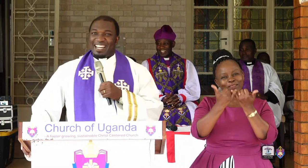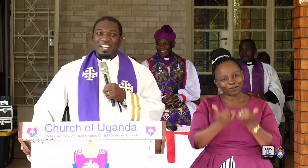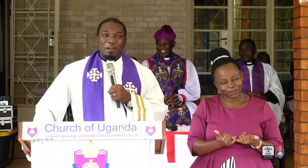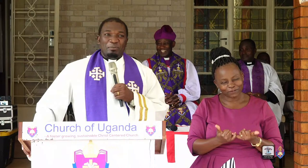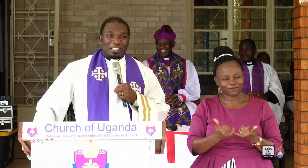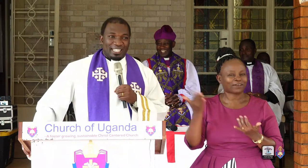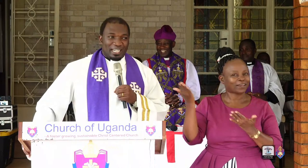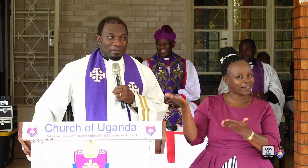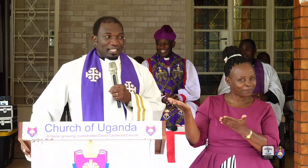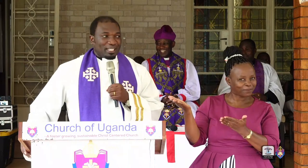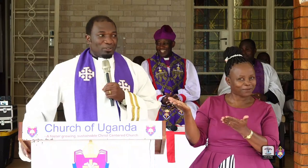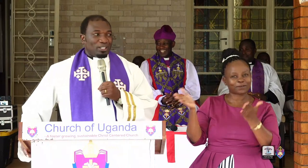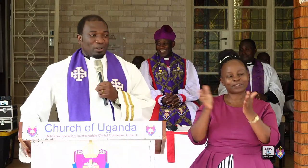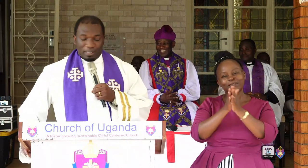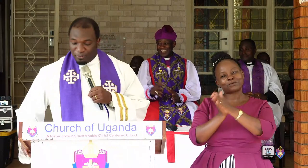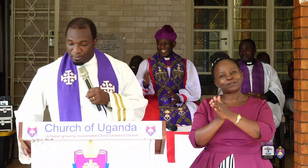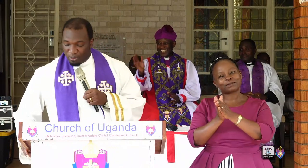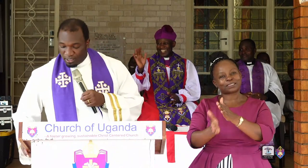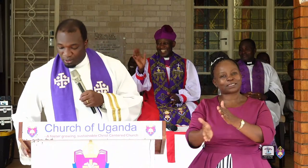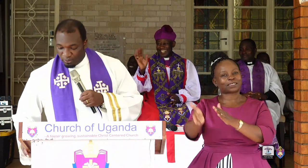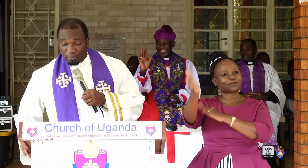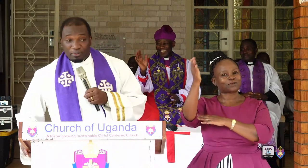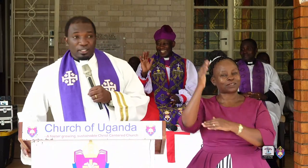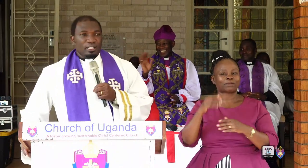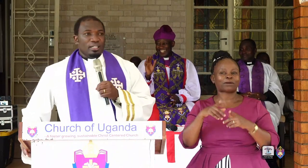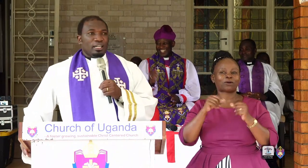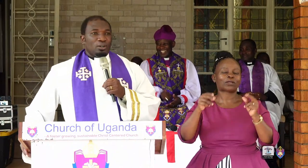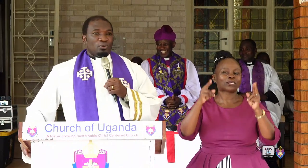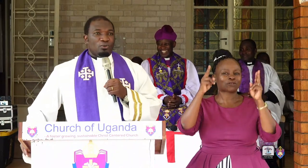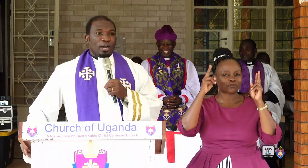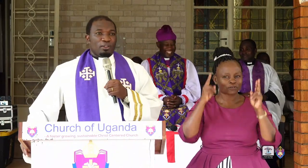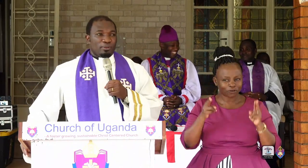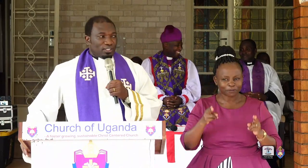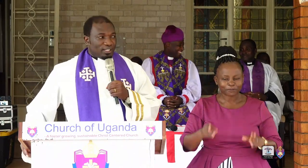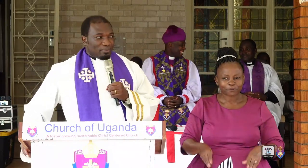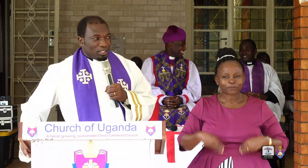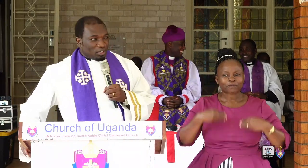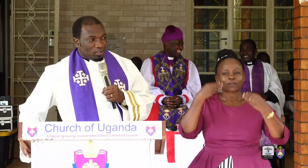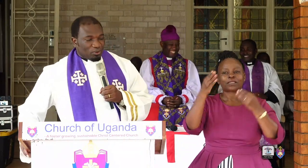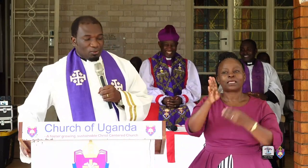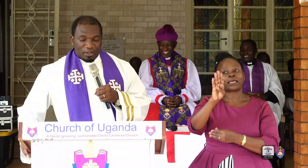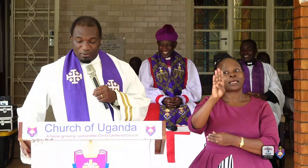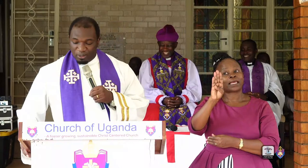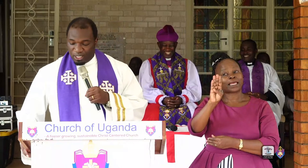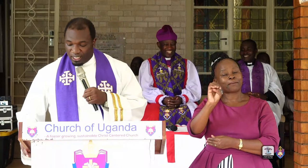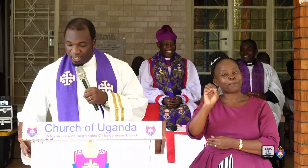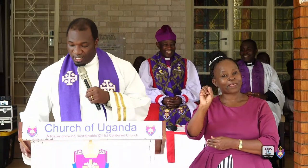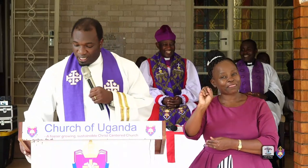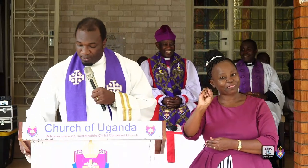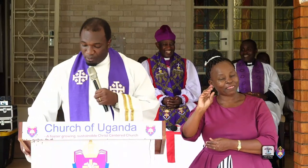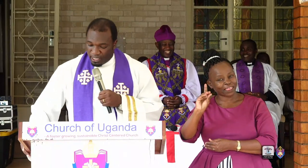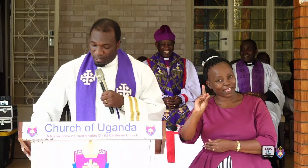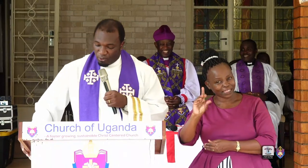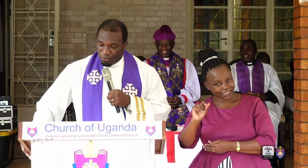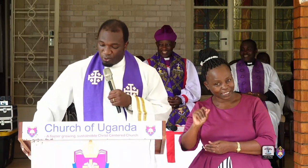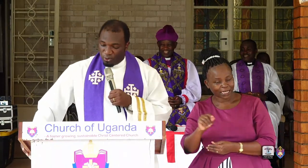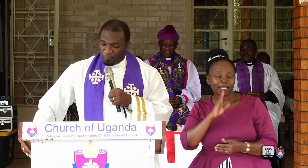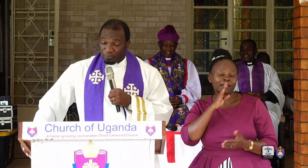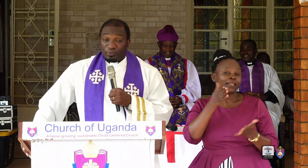Amina. Kidizira nebaze katonda ulo banafaba Words of Hope. Okuwayo Bethesda Ministries, okuwayo budde ni mubeira